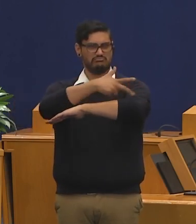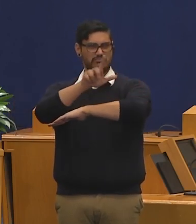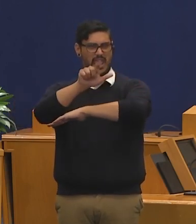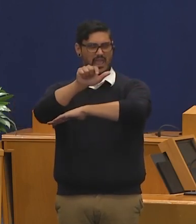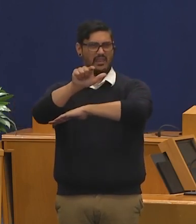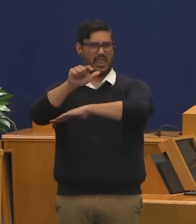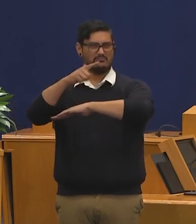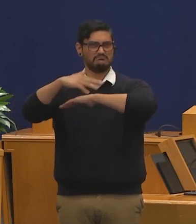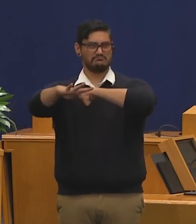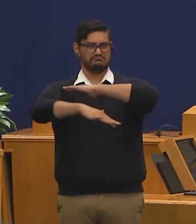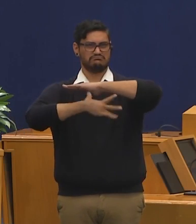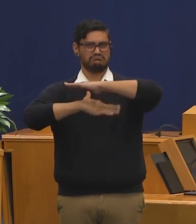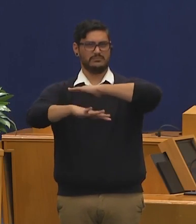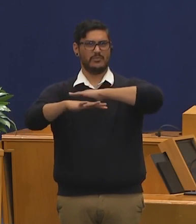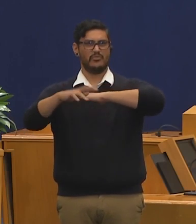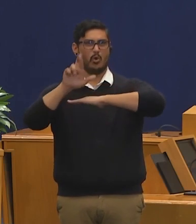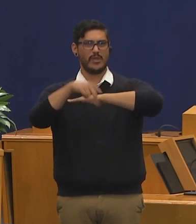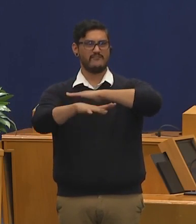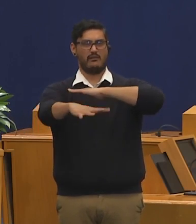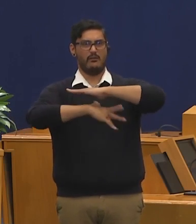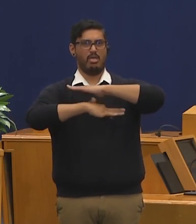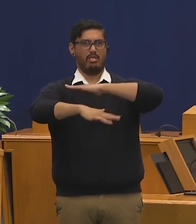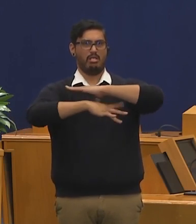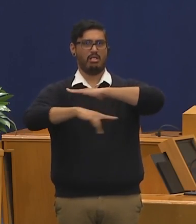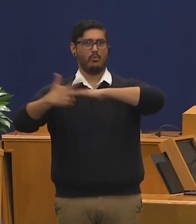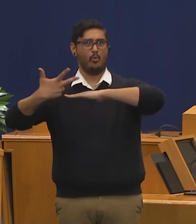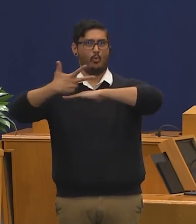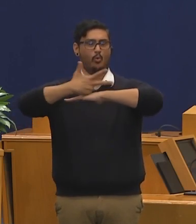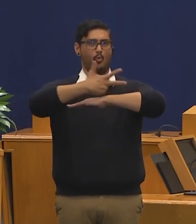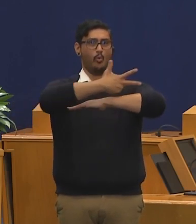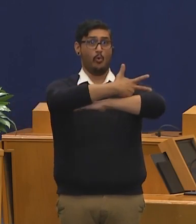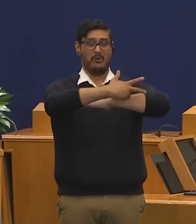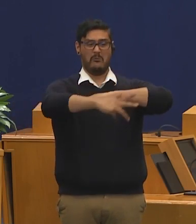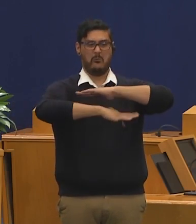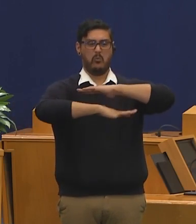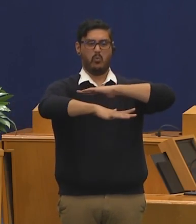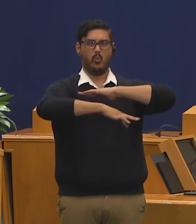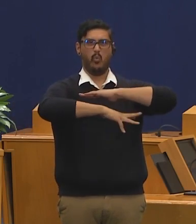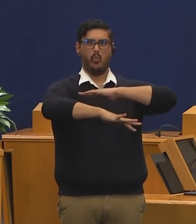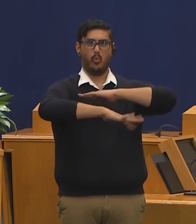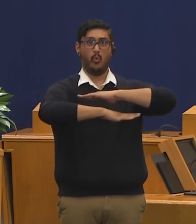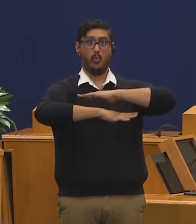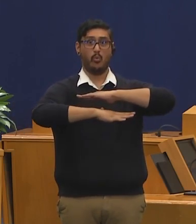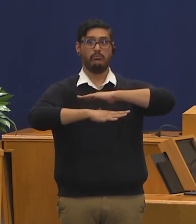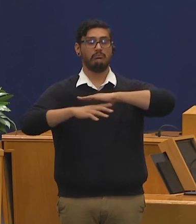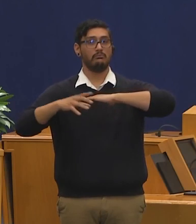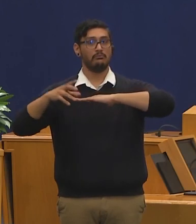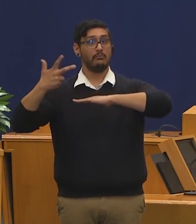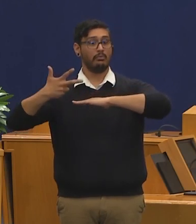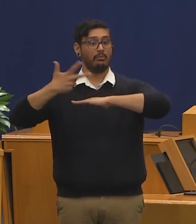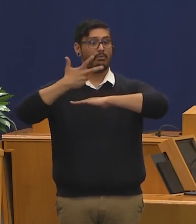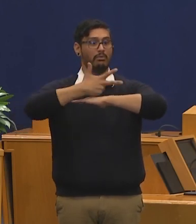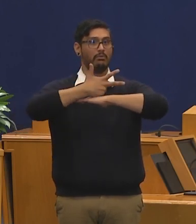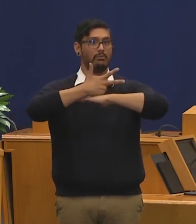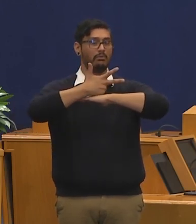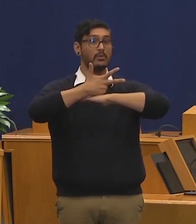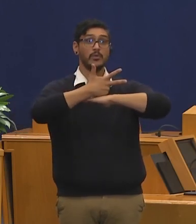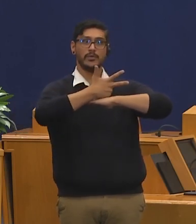la lluvia, en la oscuridad y el río a cauce completo, ella vio una